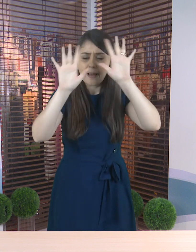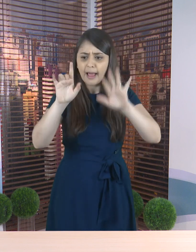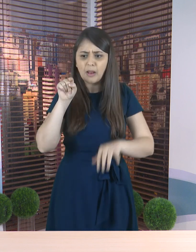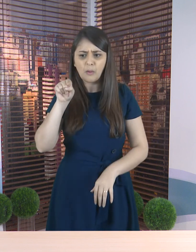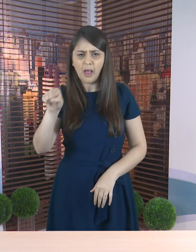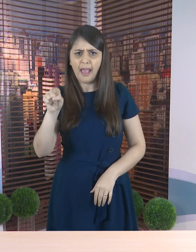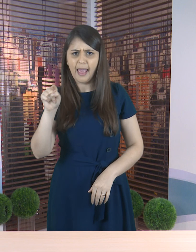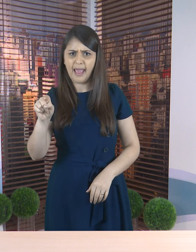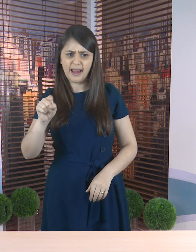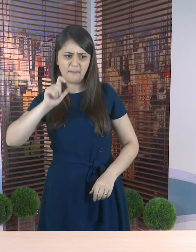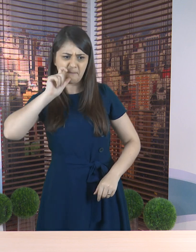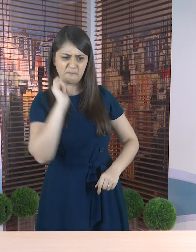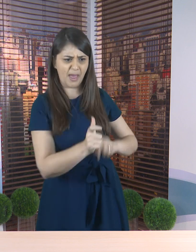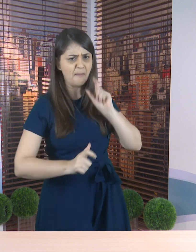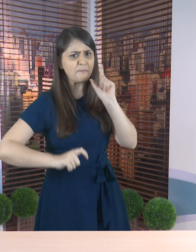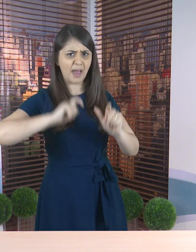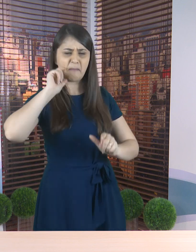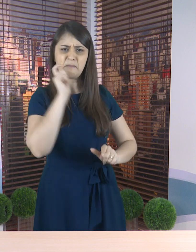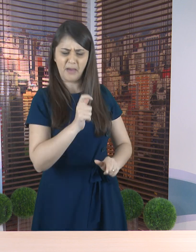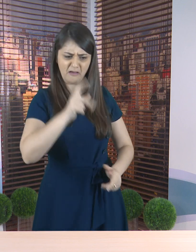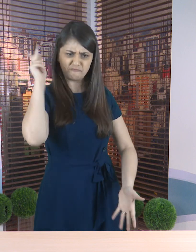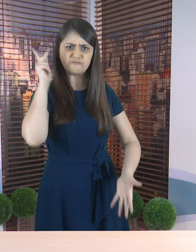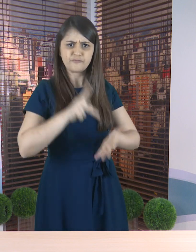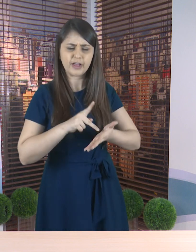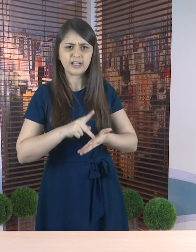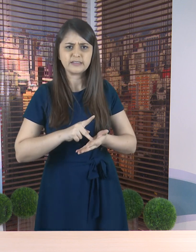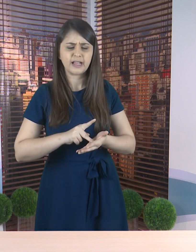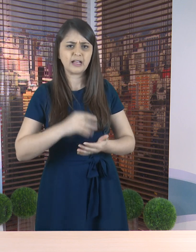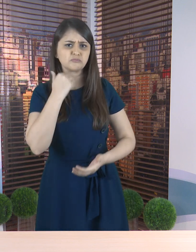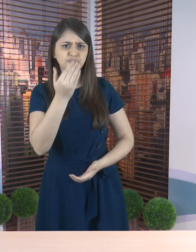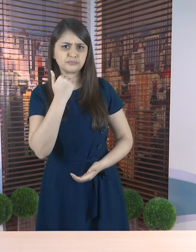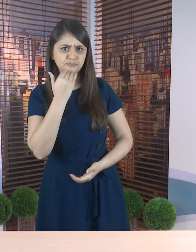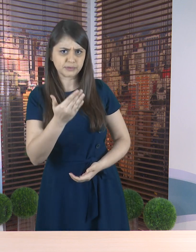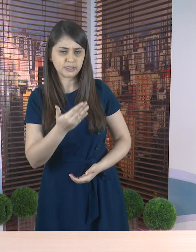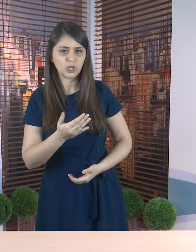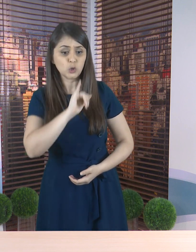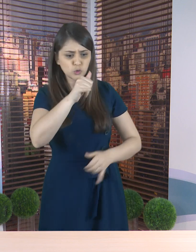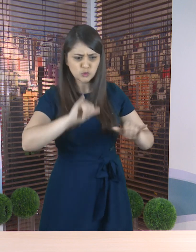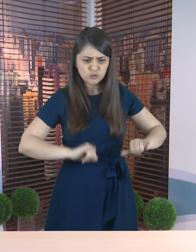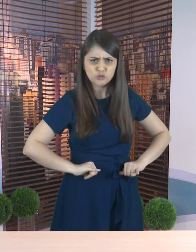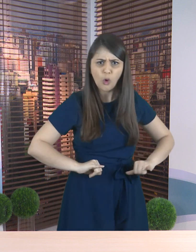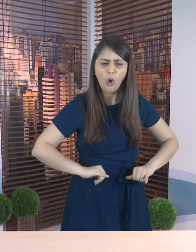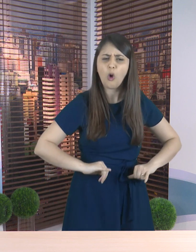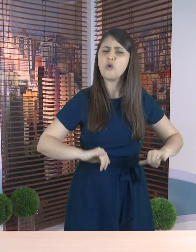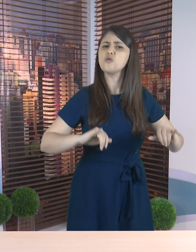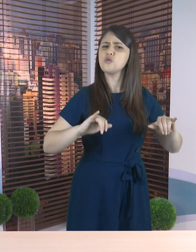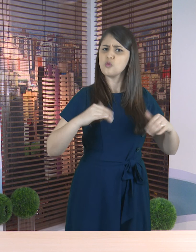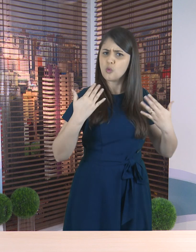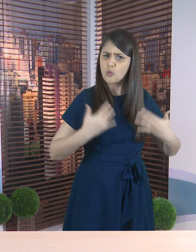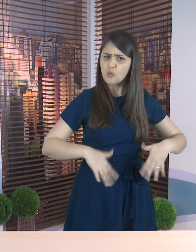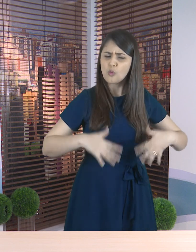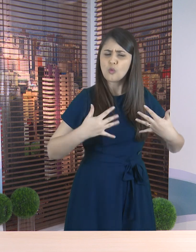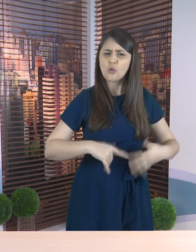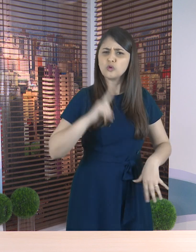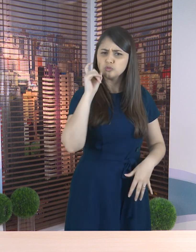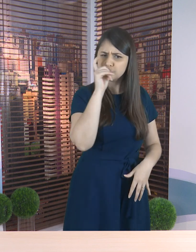sofre e, ao invés de consolar, começa a emitir julgamentos infundados. A tese que esse